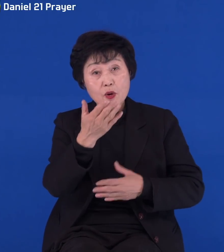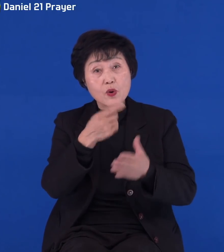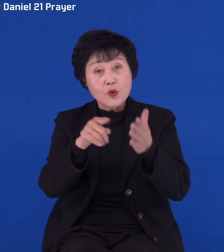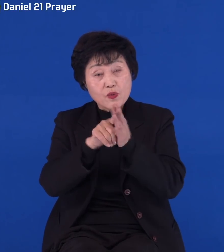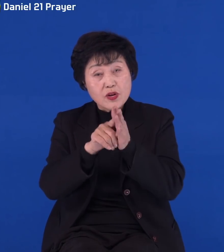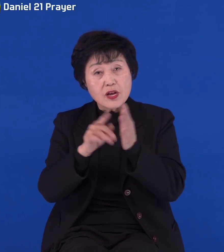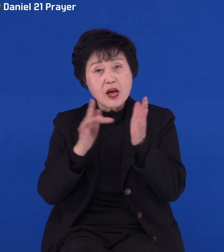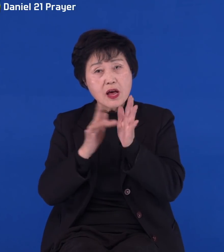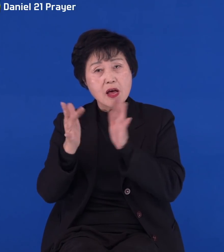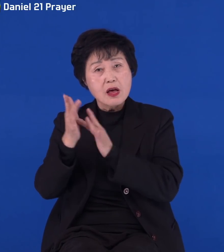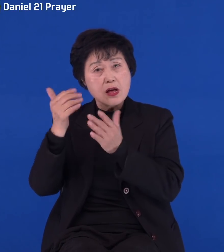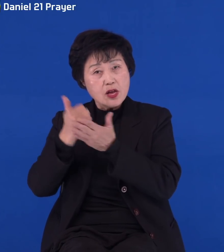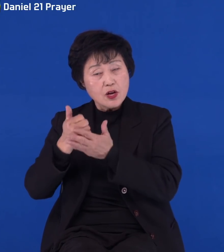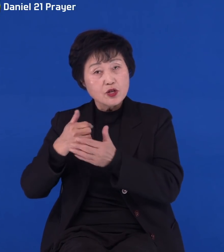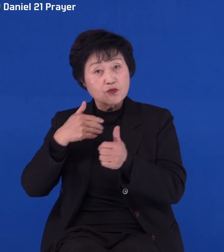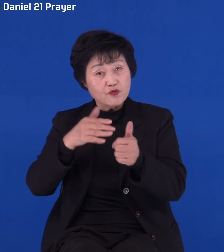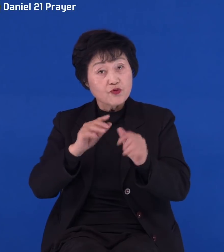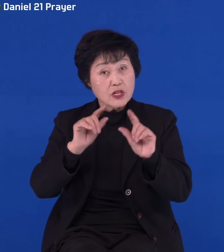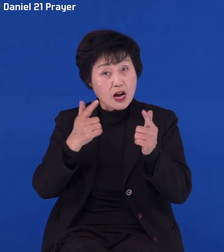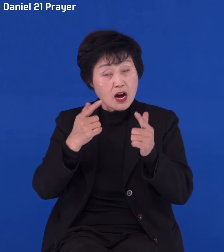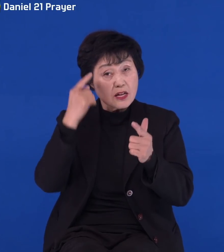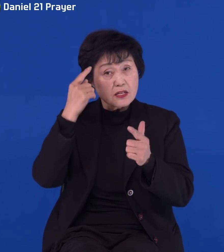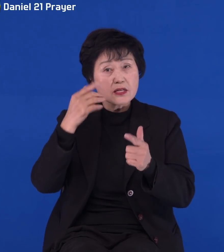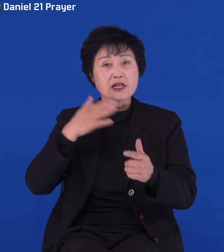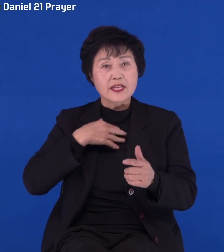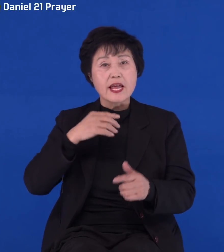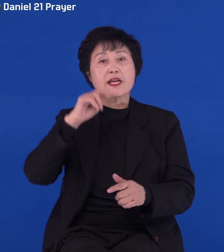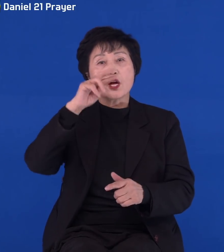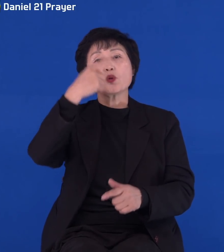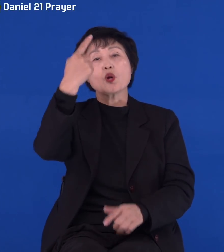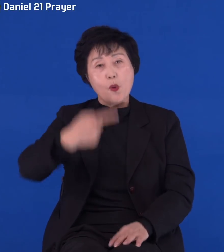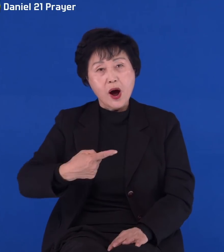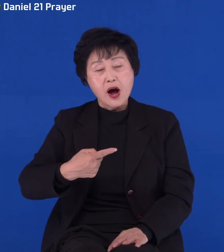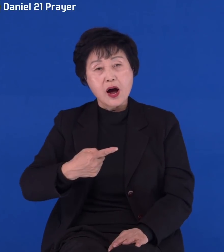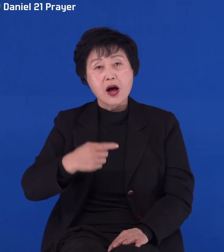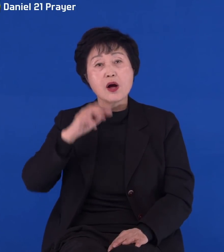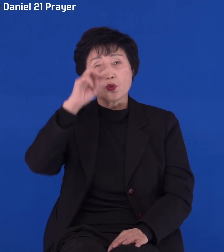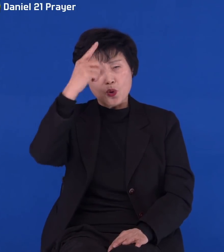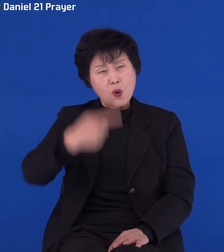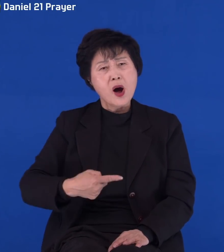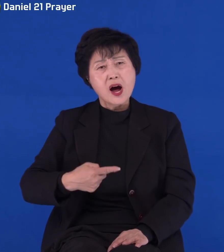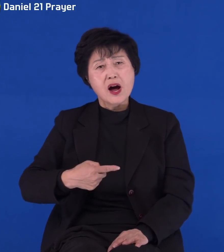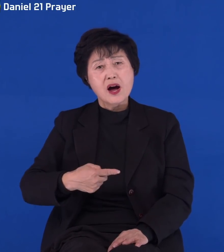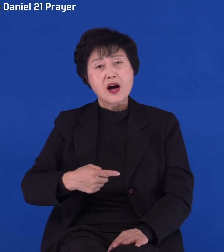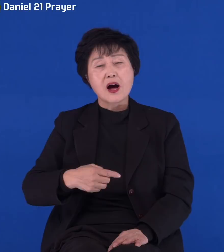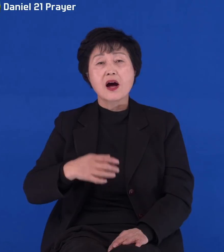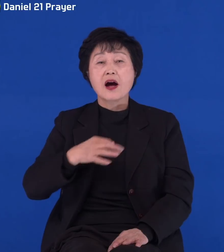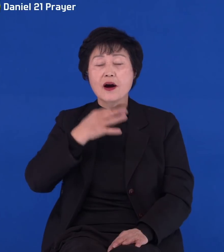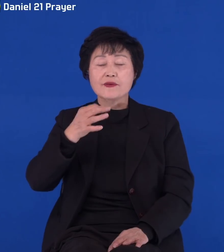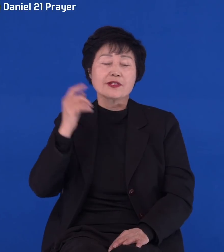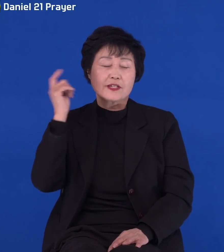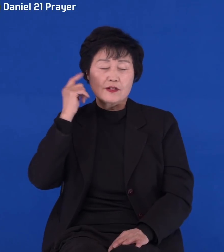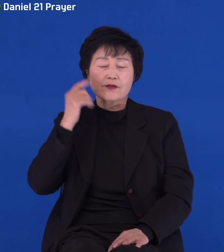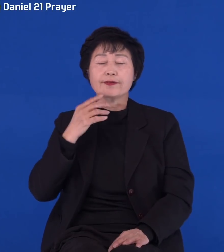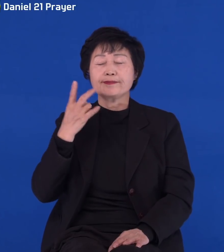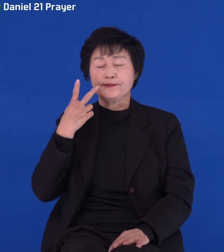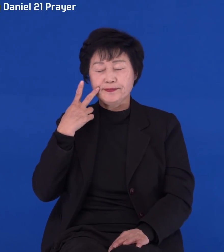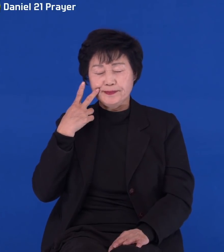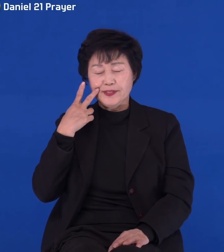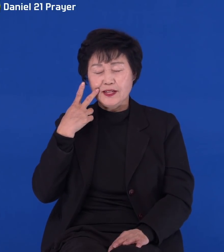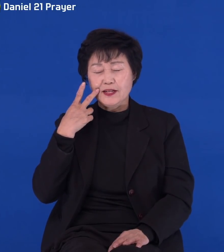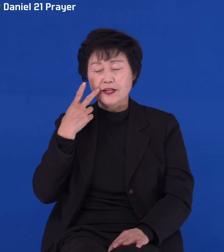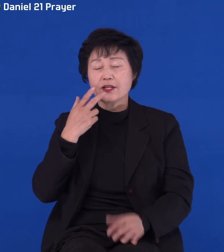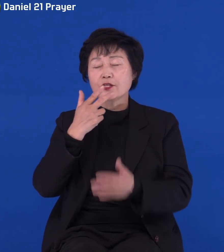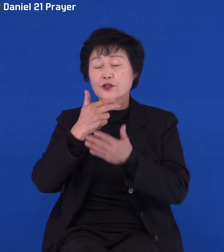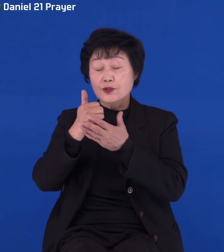내게 돌아와라. 내게 돌아와라. 내 보배로운 피의 능력을 믿고 내게 돌아와라. 이 음성을 듣고, 예 주님,